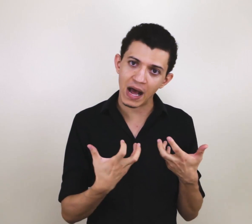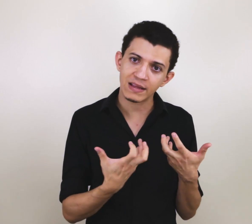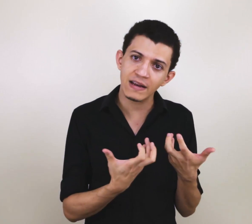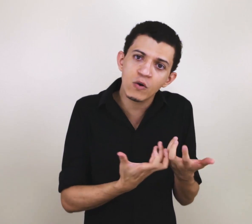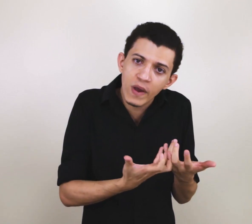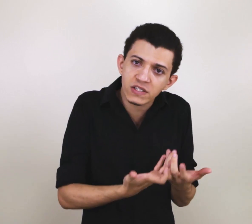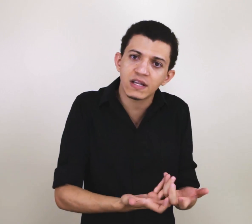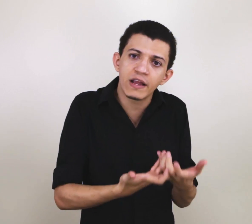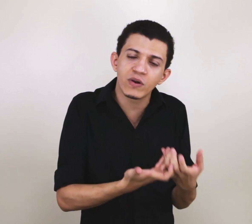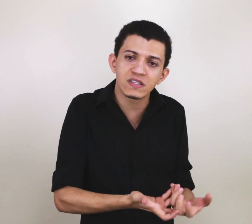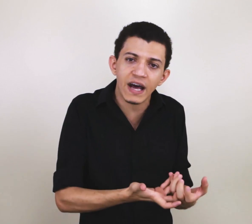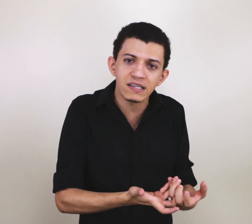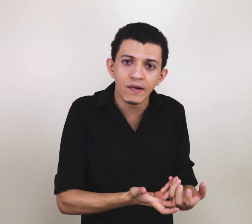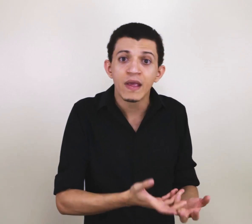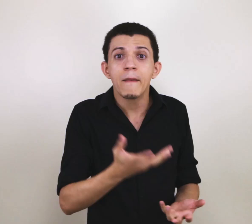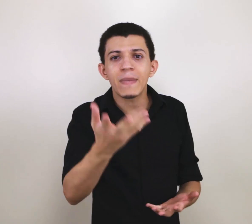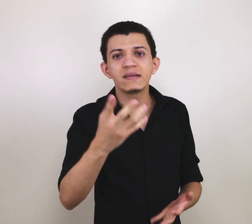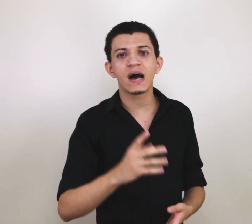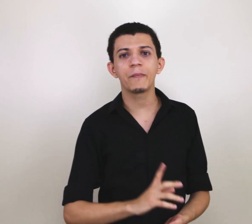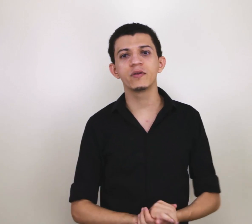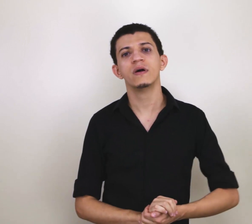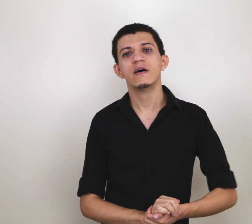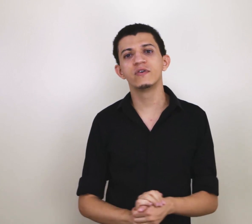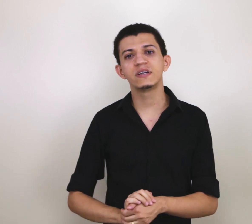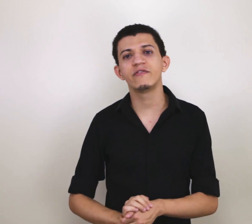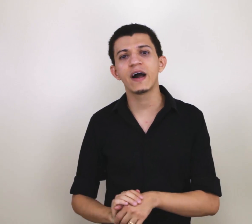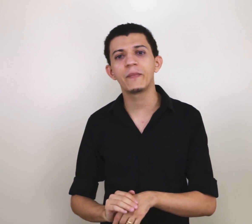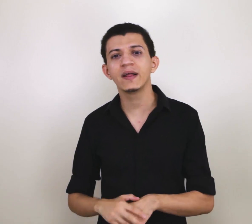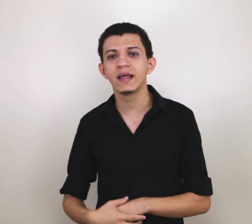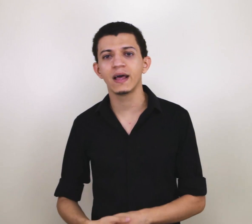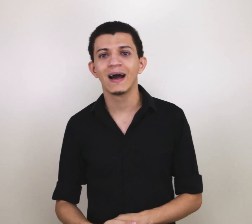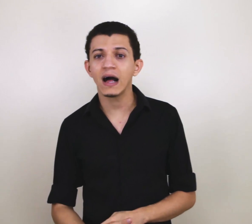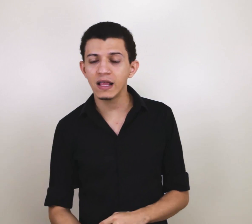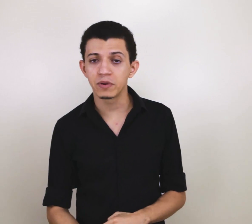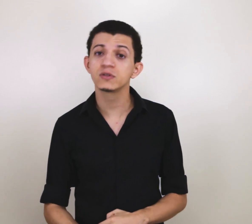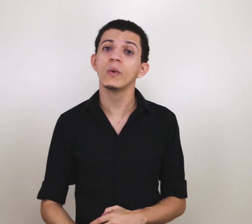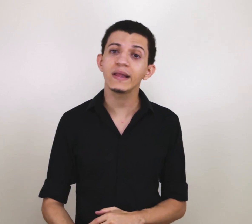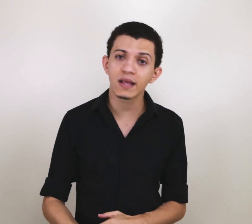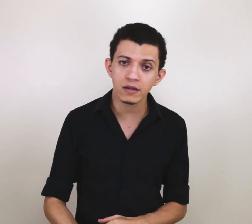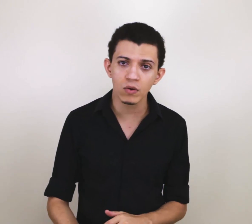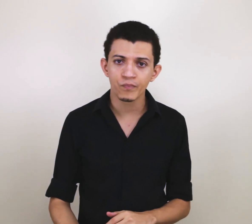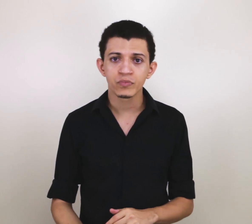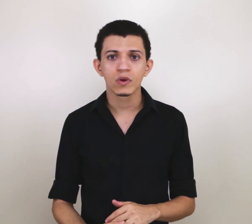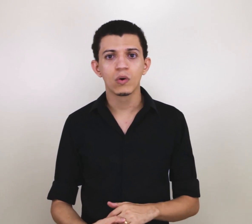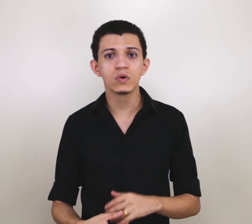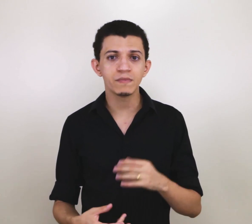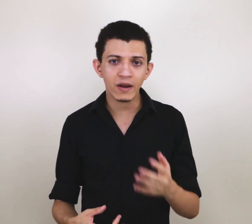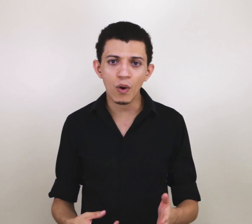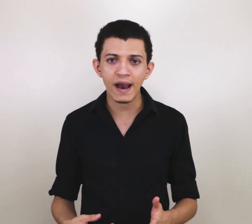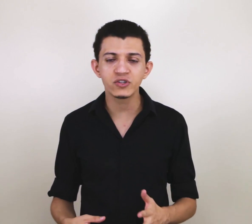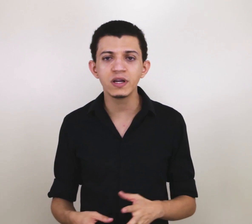da linguística, da língua de sinais, mais rápido você vai aprender a Libras. No entanto, os manuais de